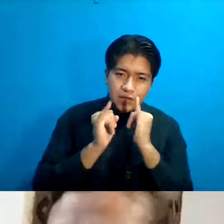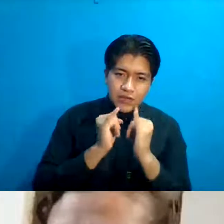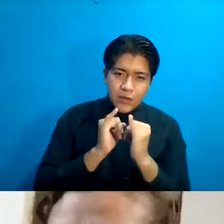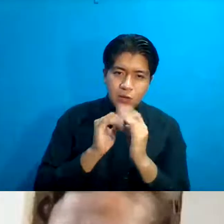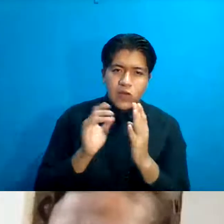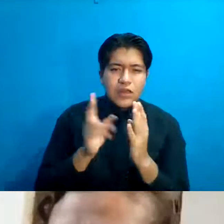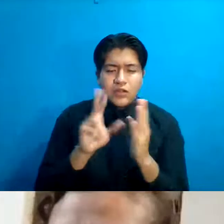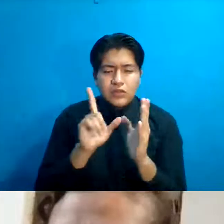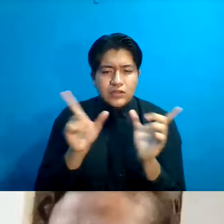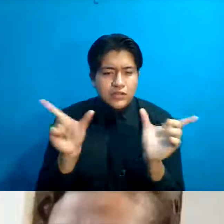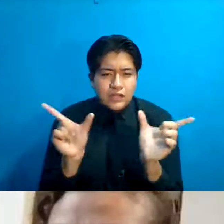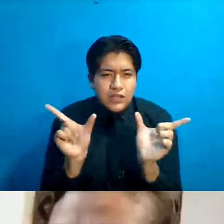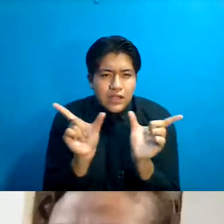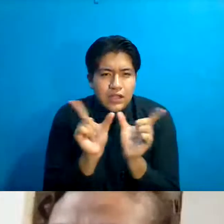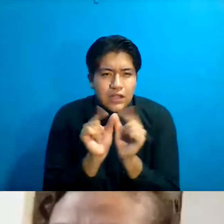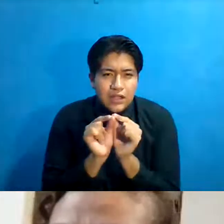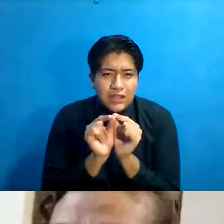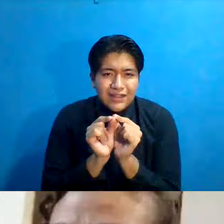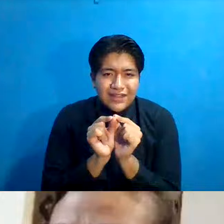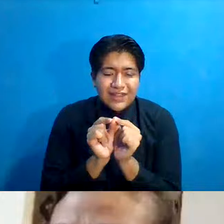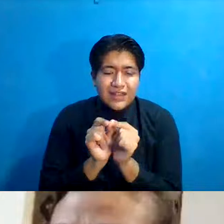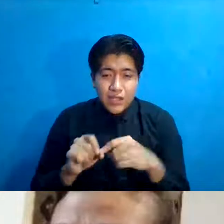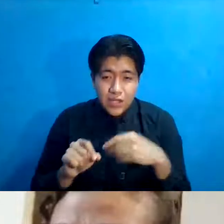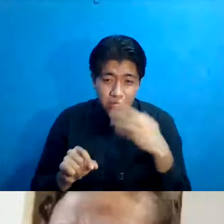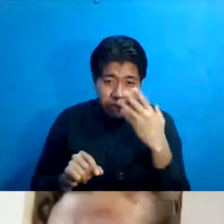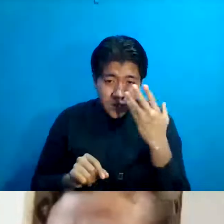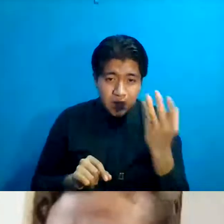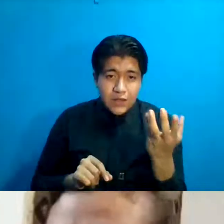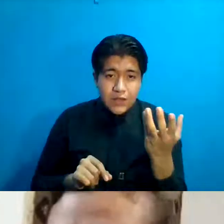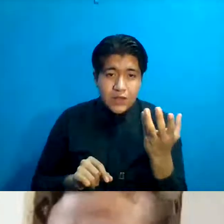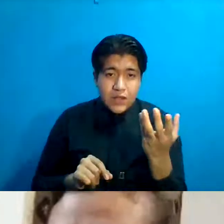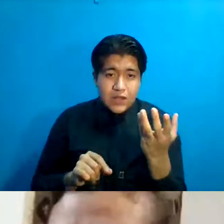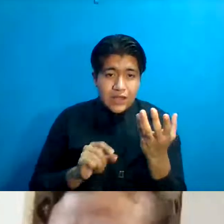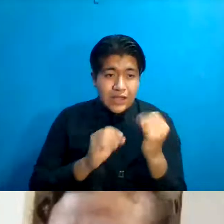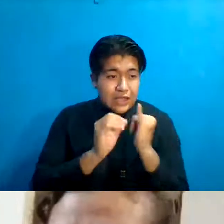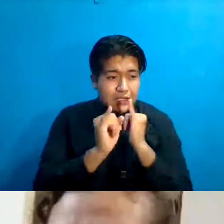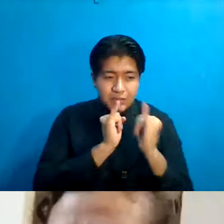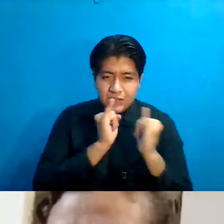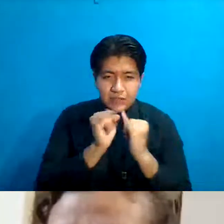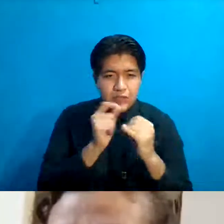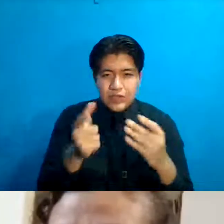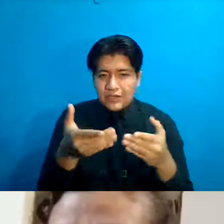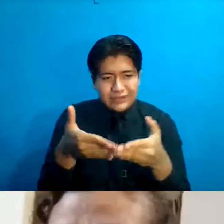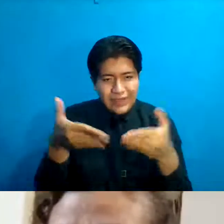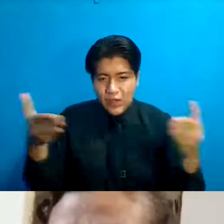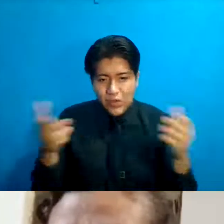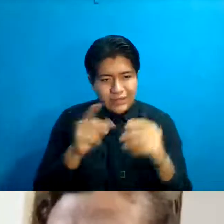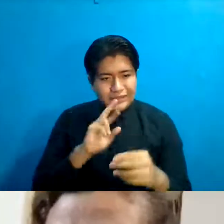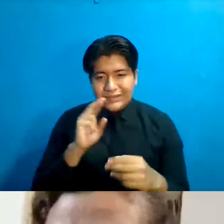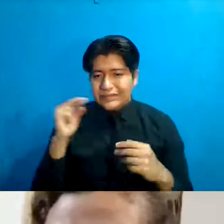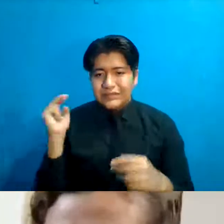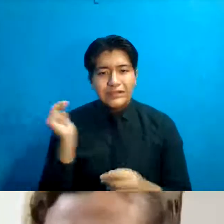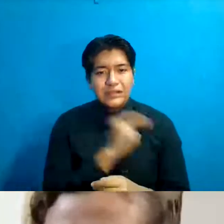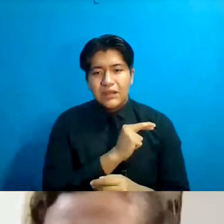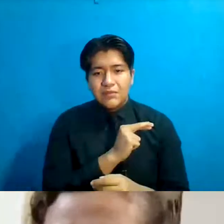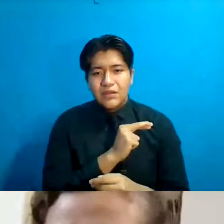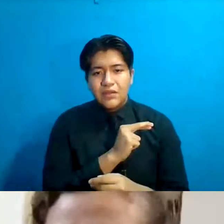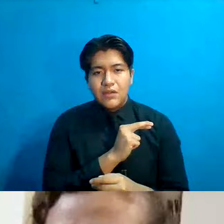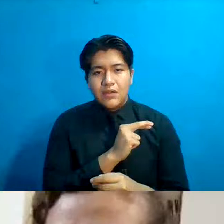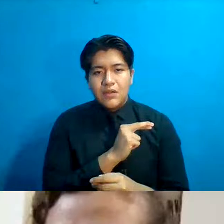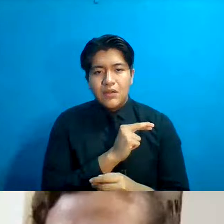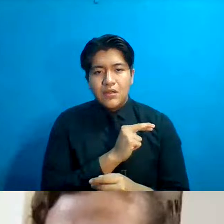manera muy práctica, es entender que es en tiempo real, en estos momentos,